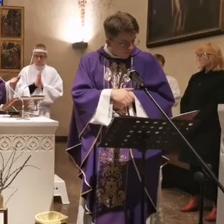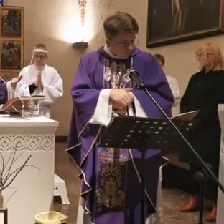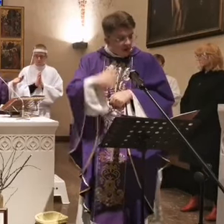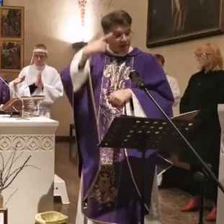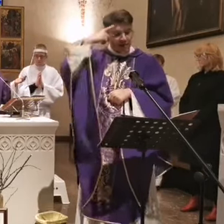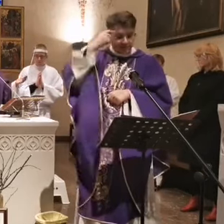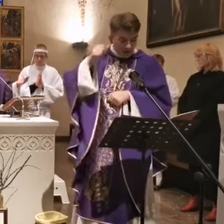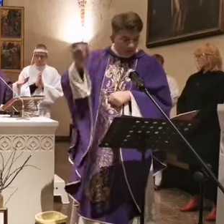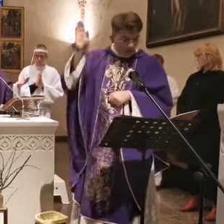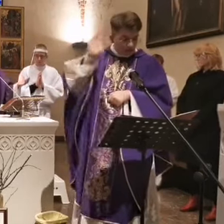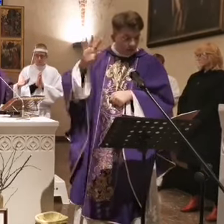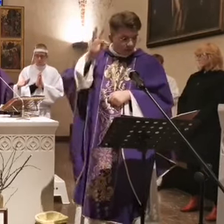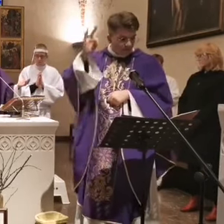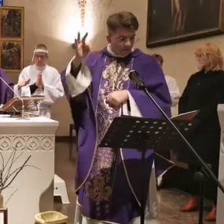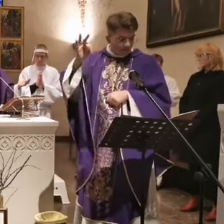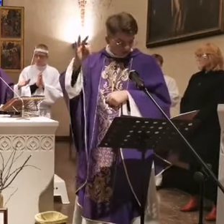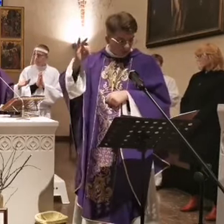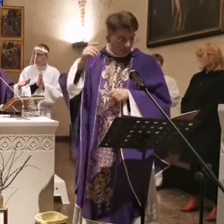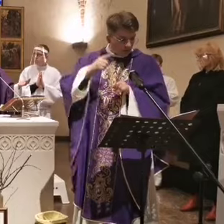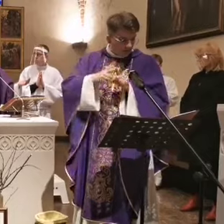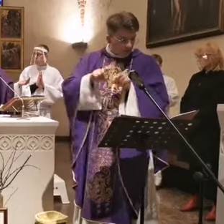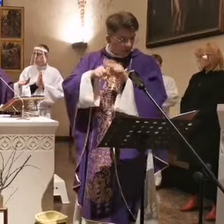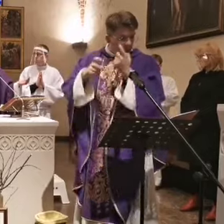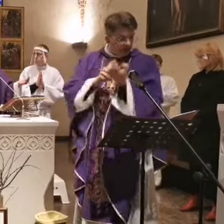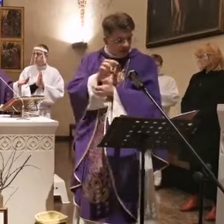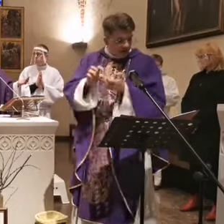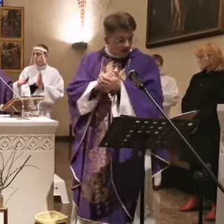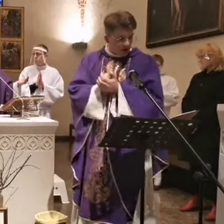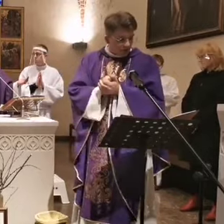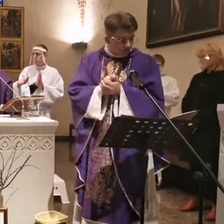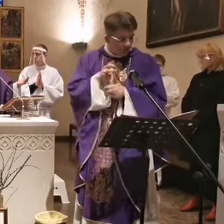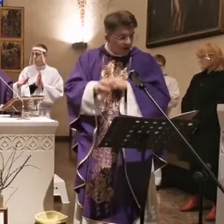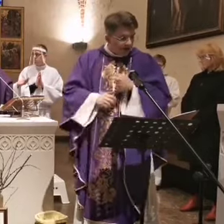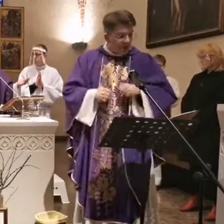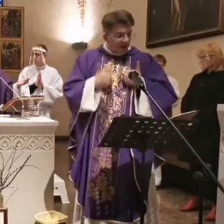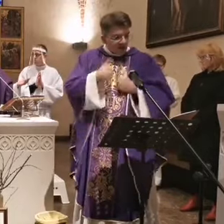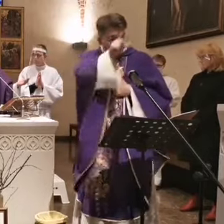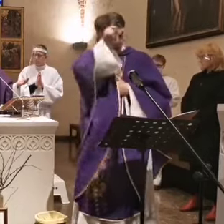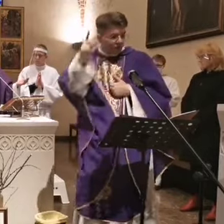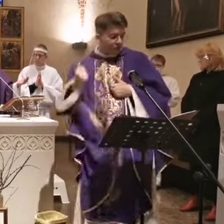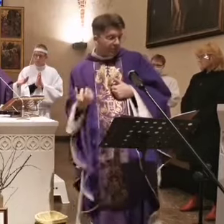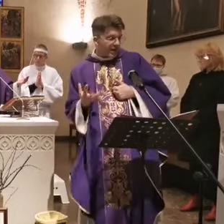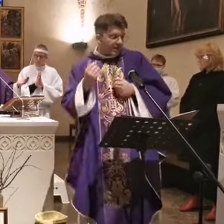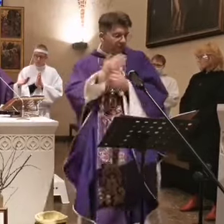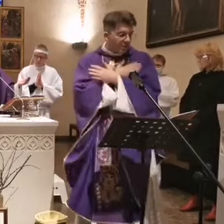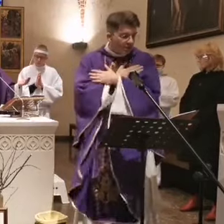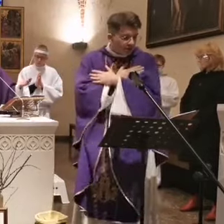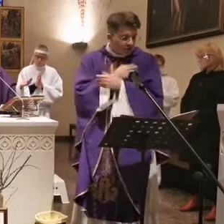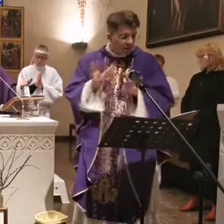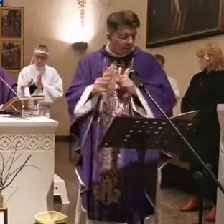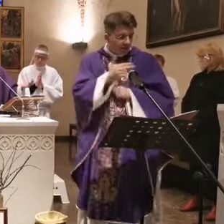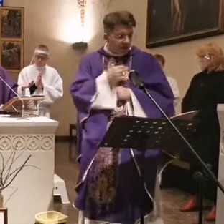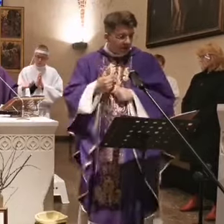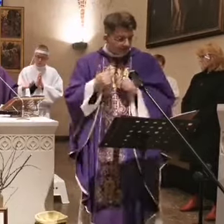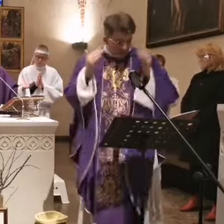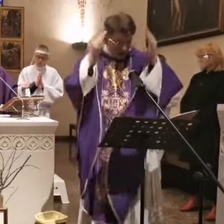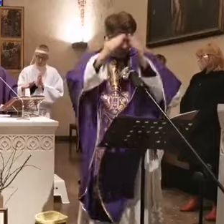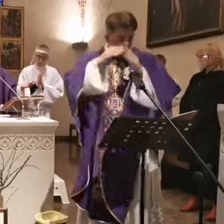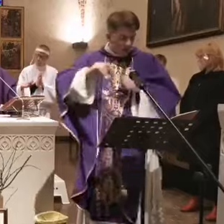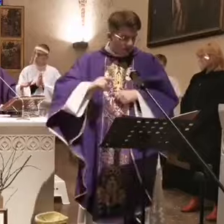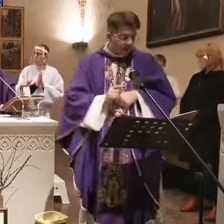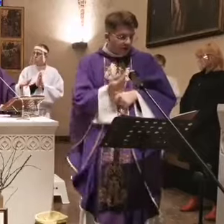corpo. Ricordaj Boże, o Twoim Kościele na całej ziemi, sprawa w lud Twój wzrastał w miłości,